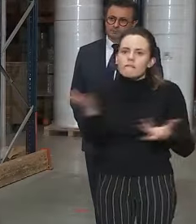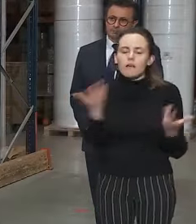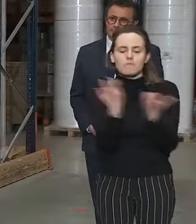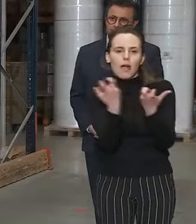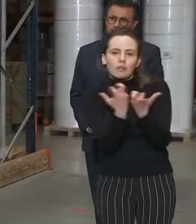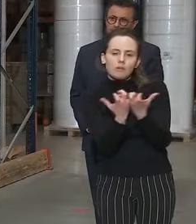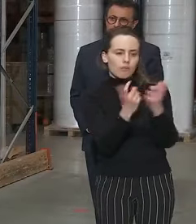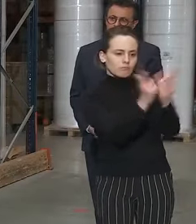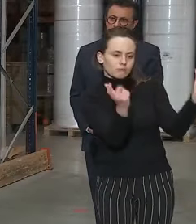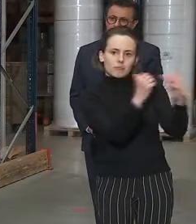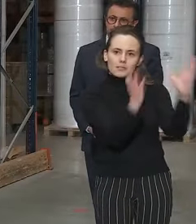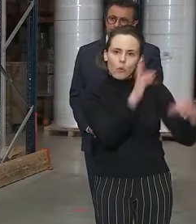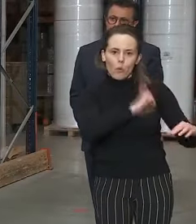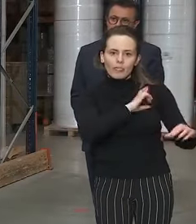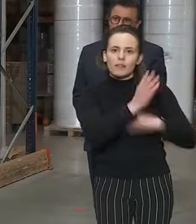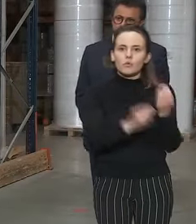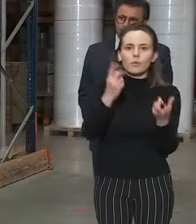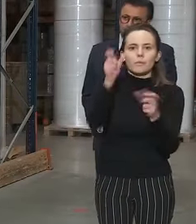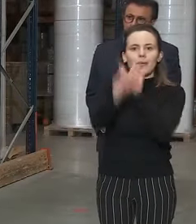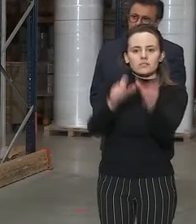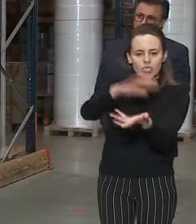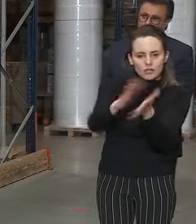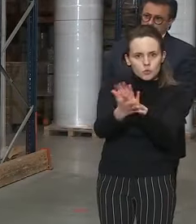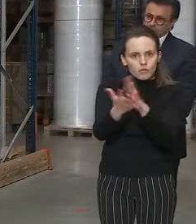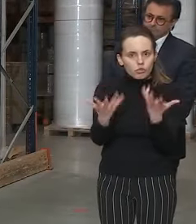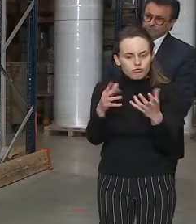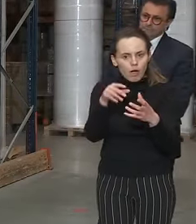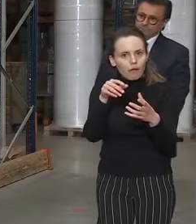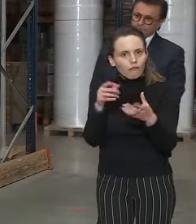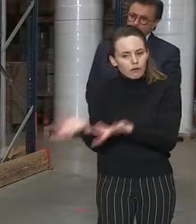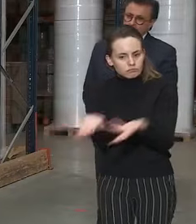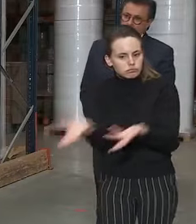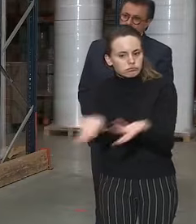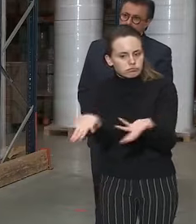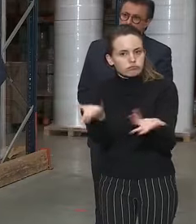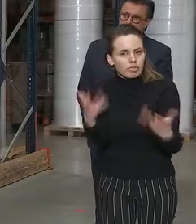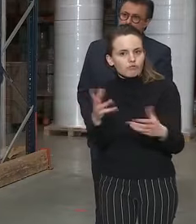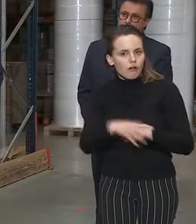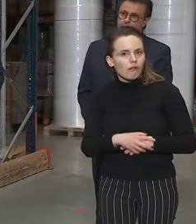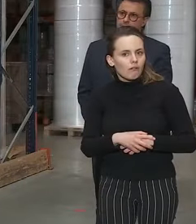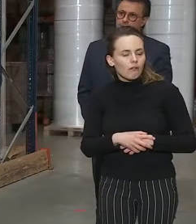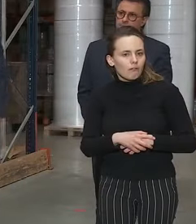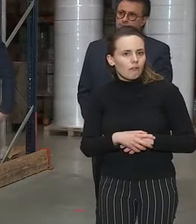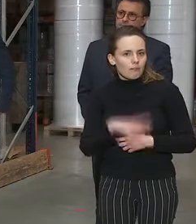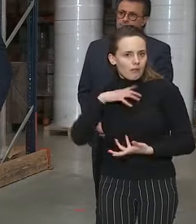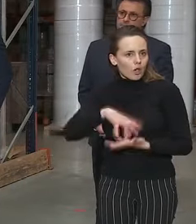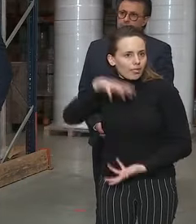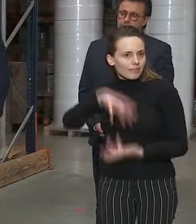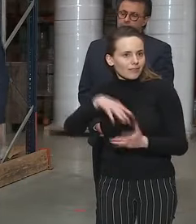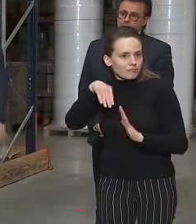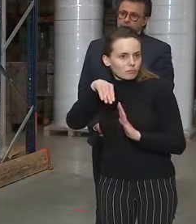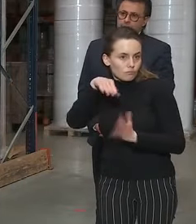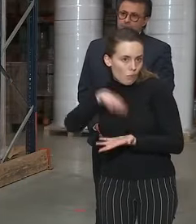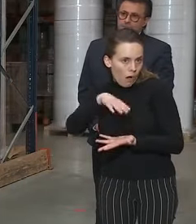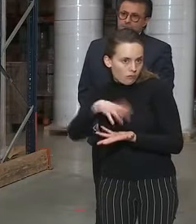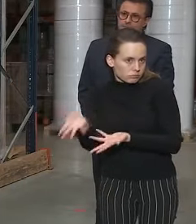des associations qui accompagnent justement les personnes les plus démunies et les plus isolées, certains de ces masques, mais en plus petite quantité. Donc